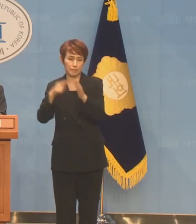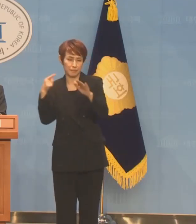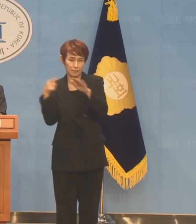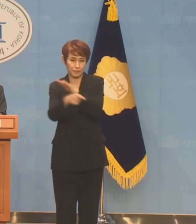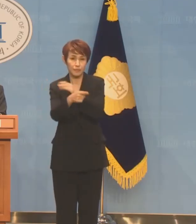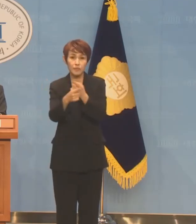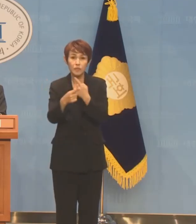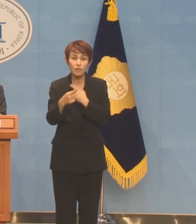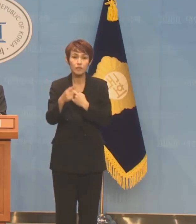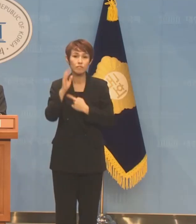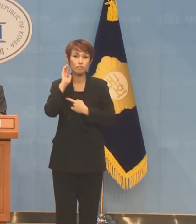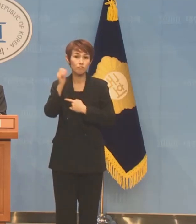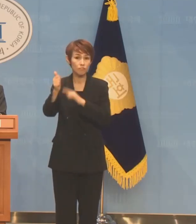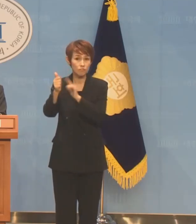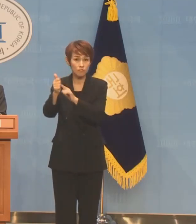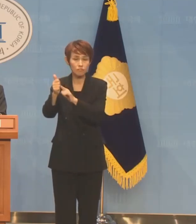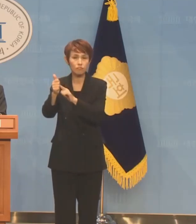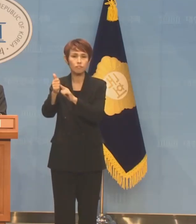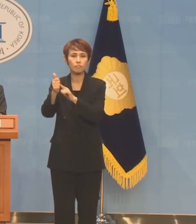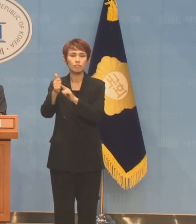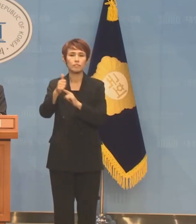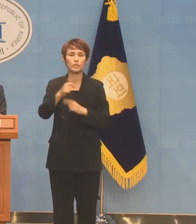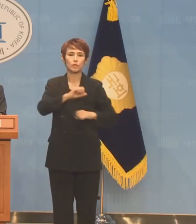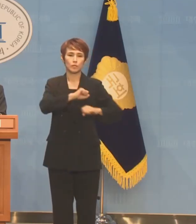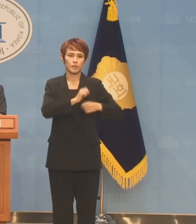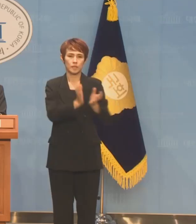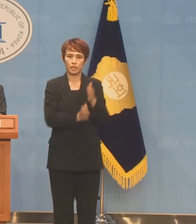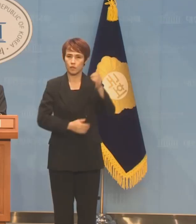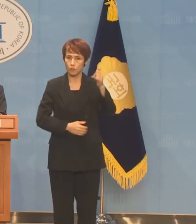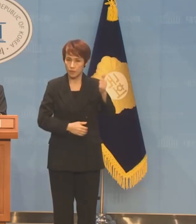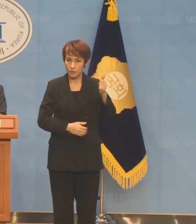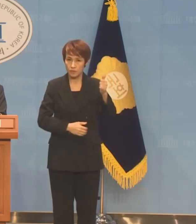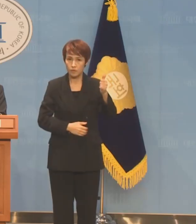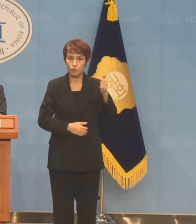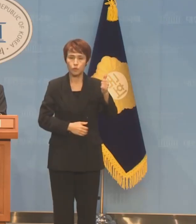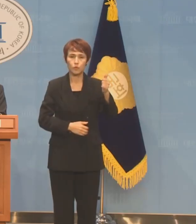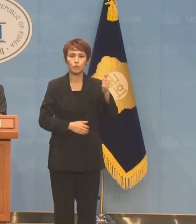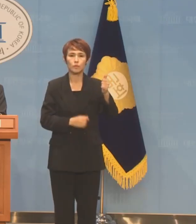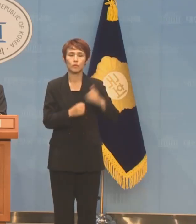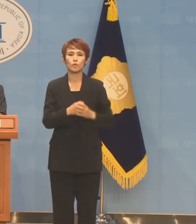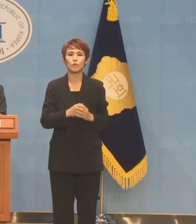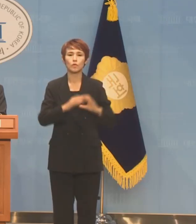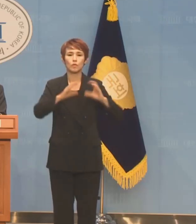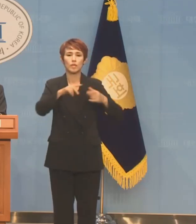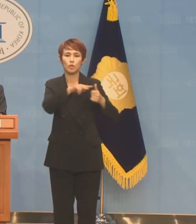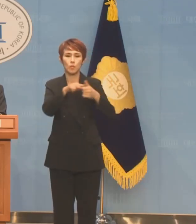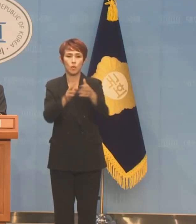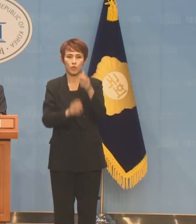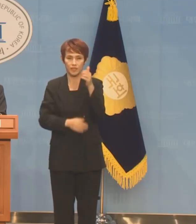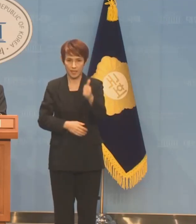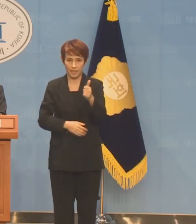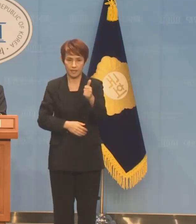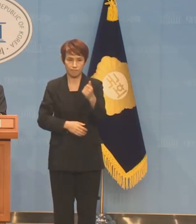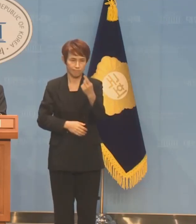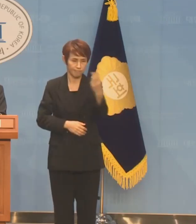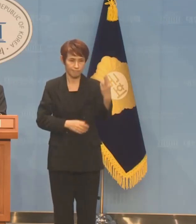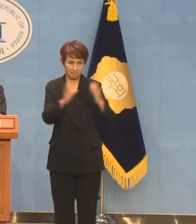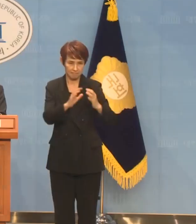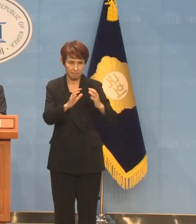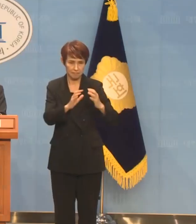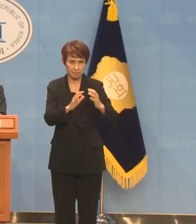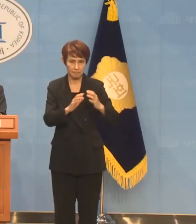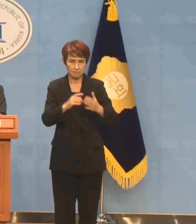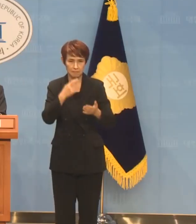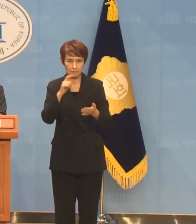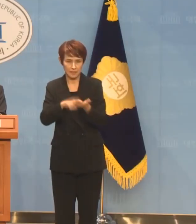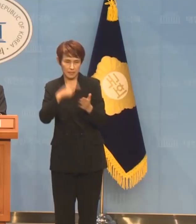윤석열이 지난 3월 말에도 신원식 당시 국방부 장관, 조태용 국가정보원장 등 주요 인사들과 함께